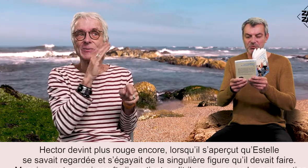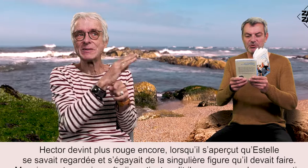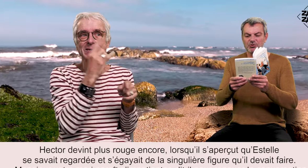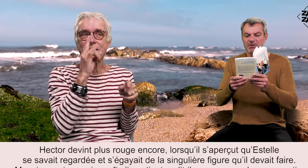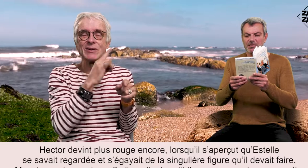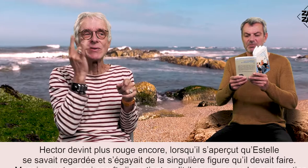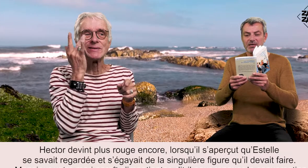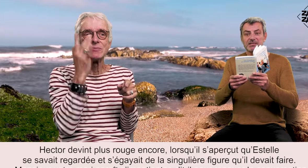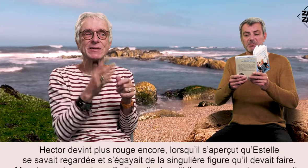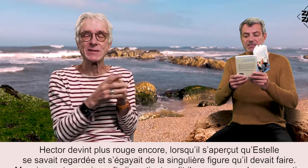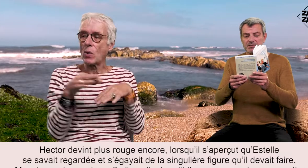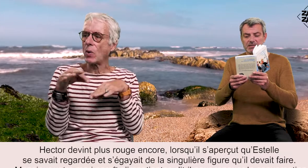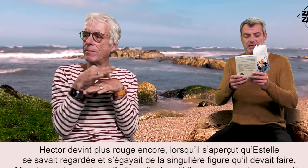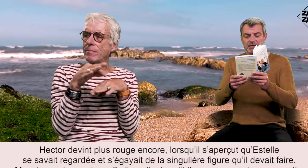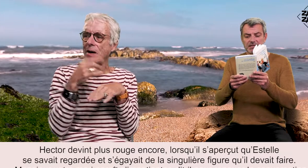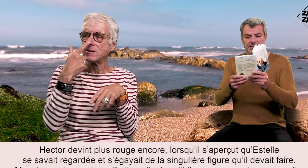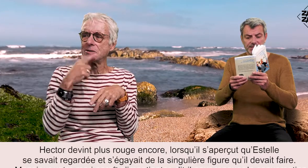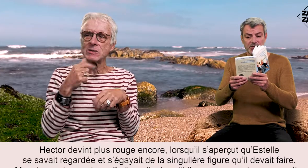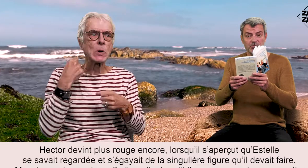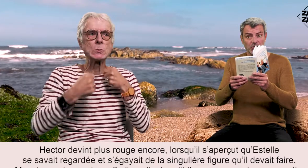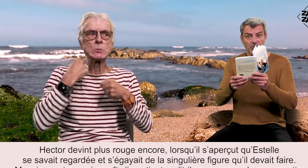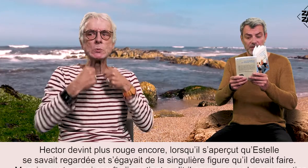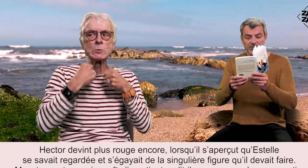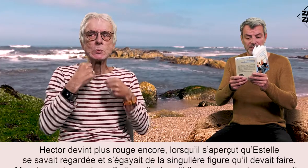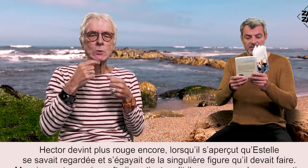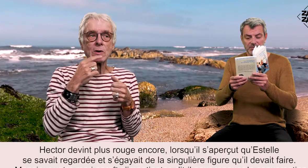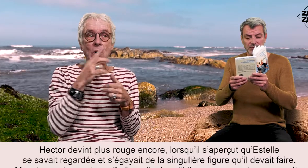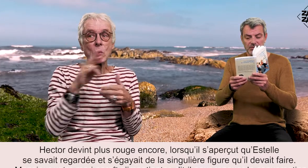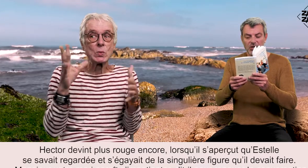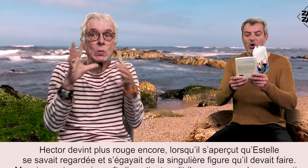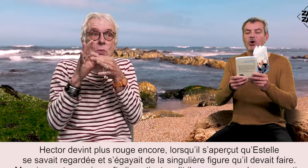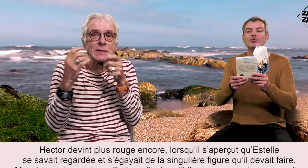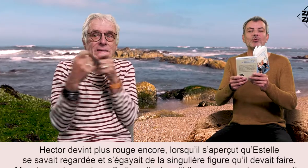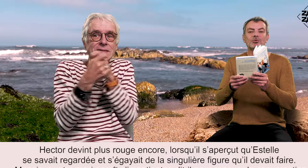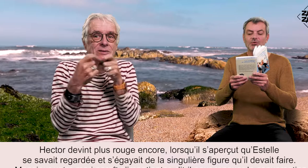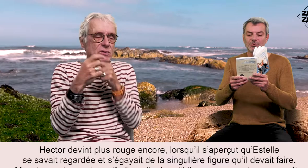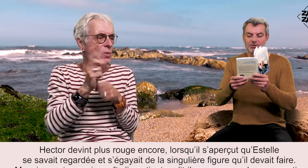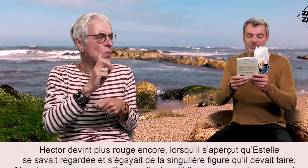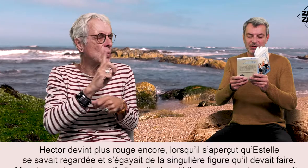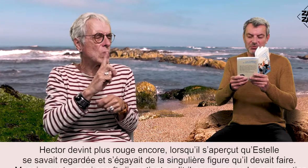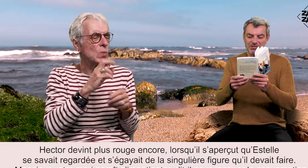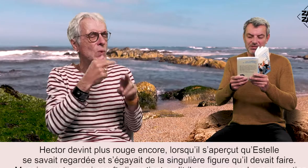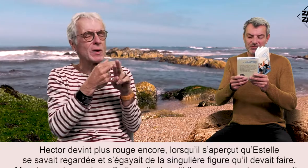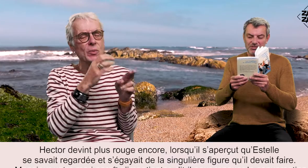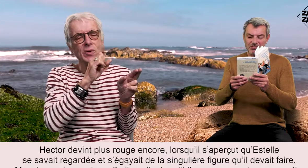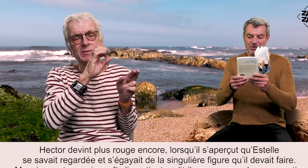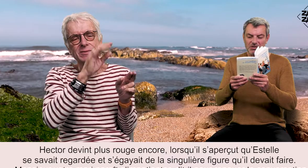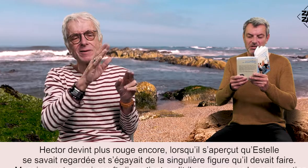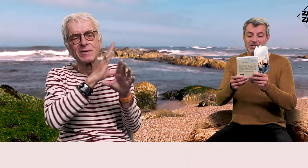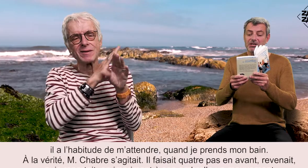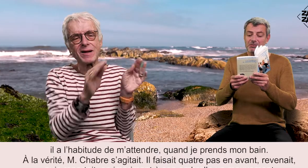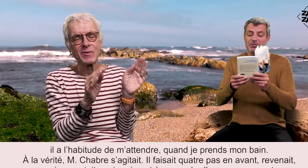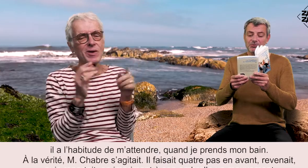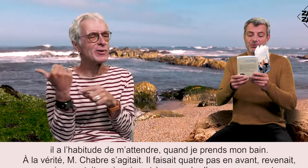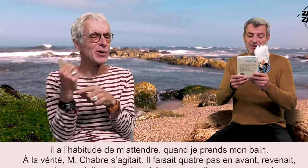« Monsieur, votre mari paraît s'impatienter, dit-il pour renouer la conversation. Oh non ! » répondit-elle tranquillement.